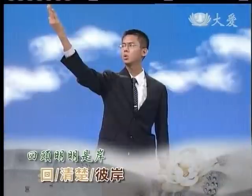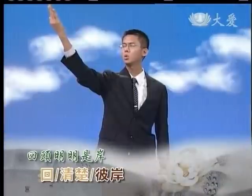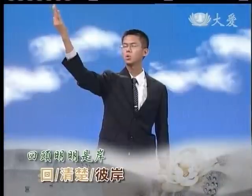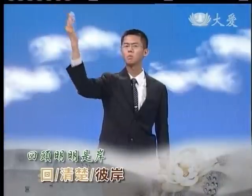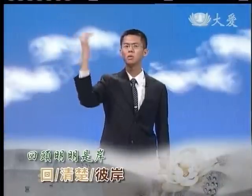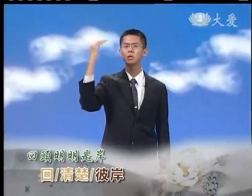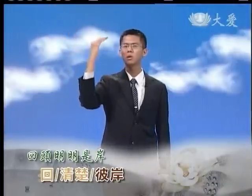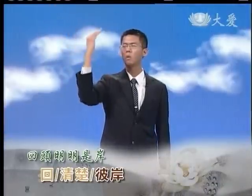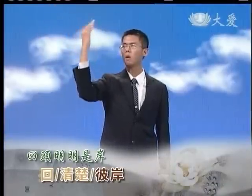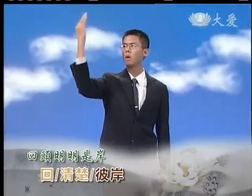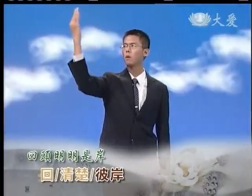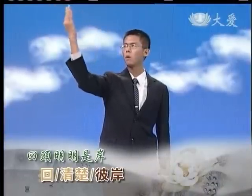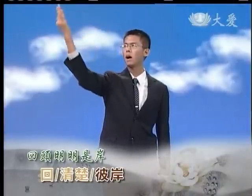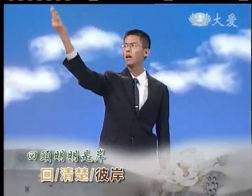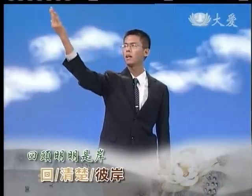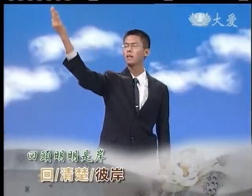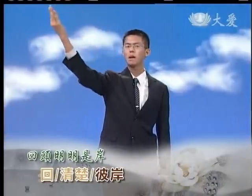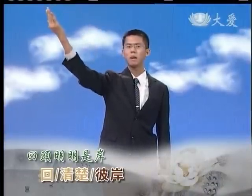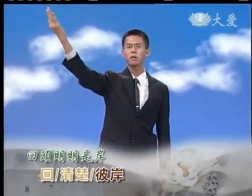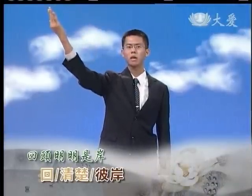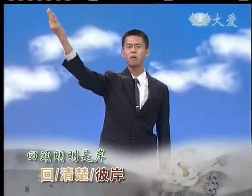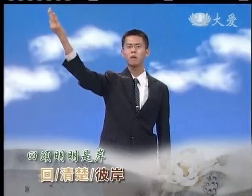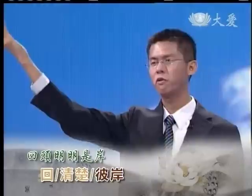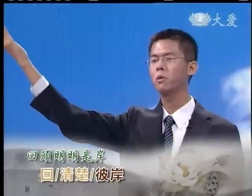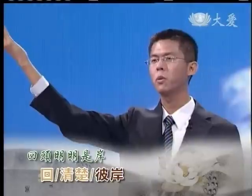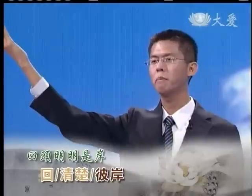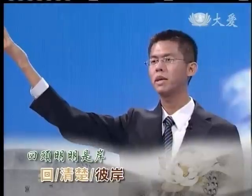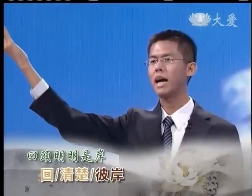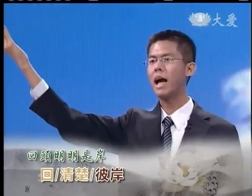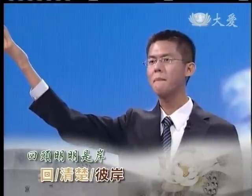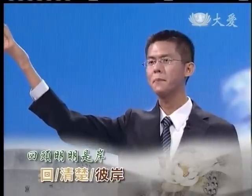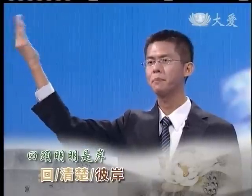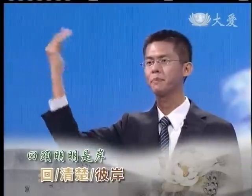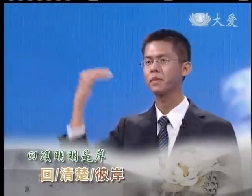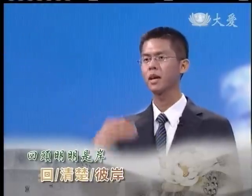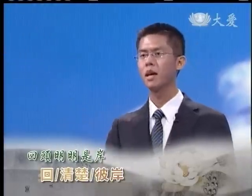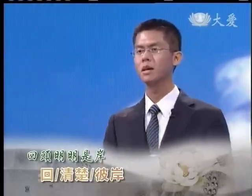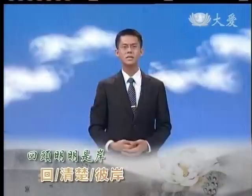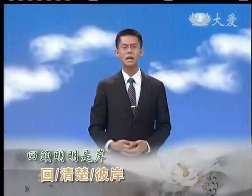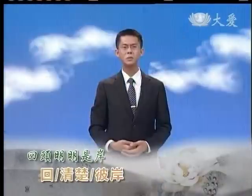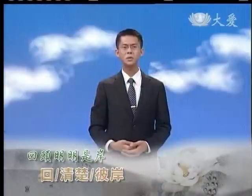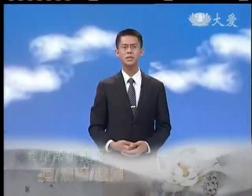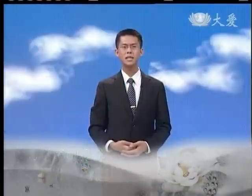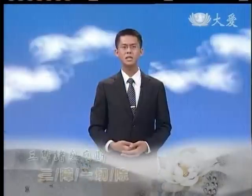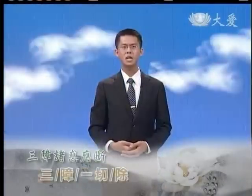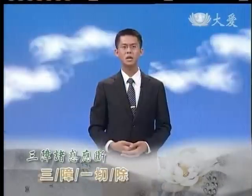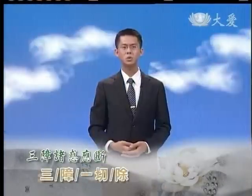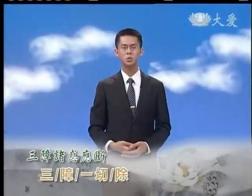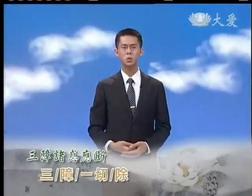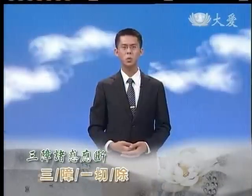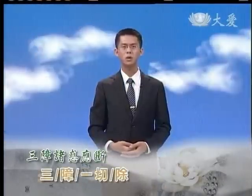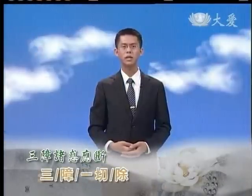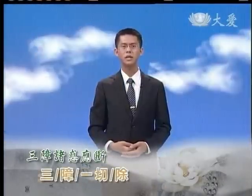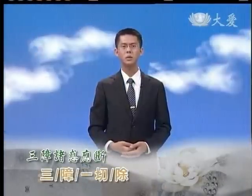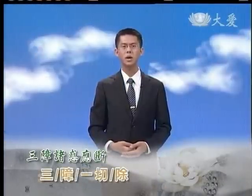土，所以我们右手往外画代表到了佛国彼岸。下一句三障诸惑应